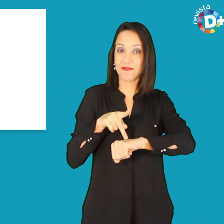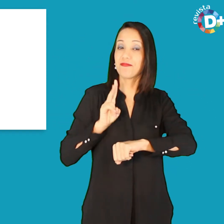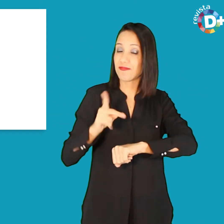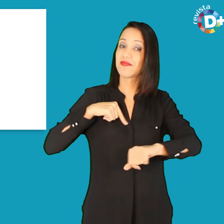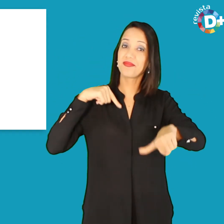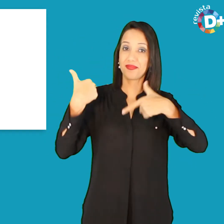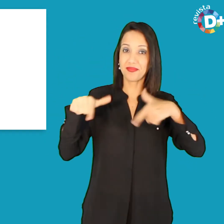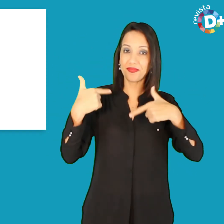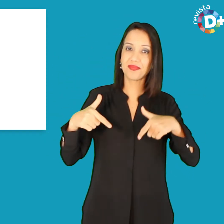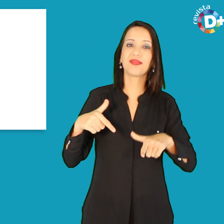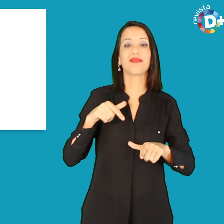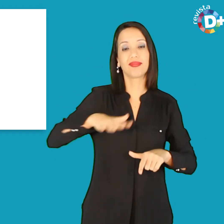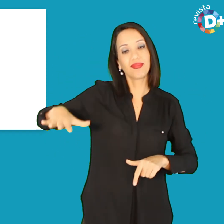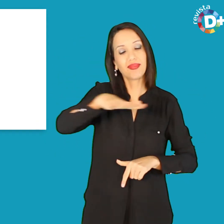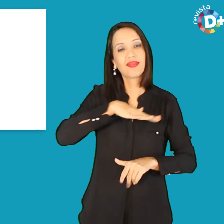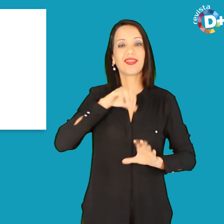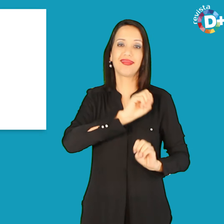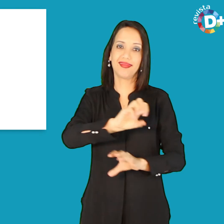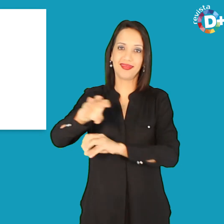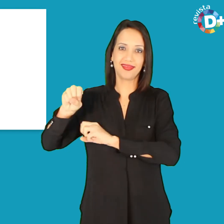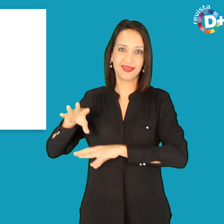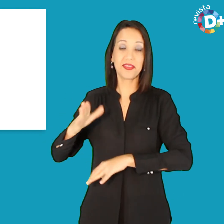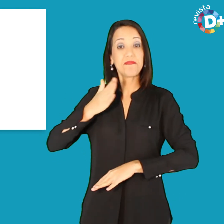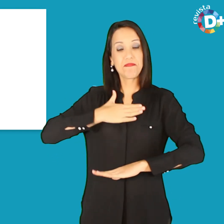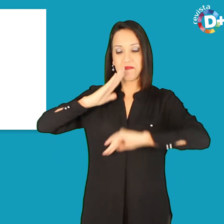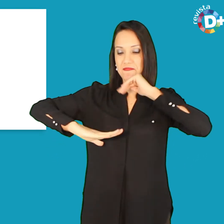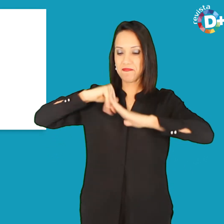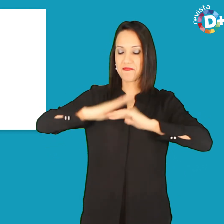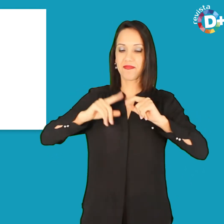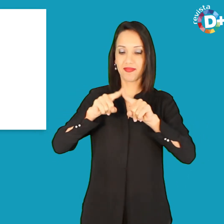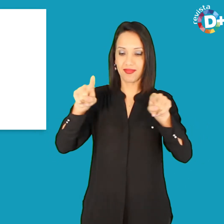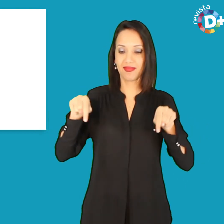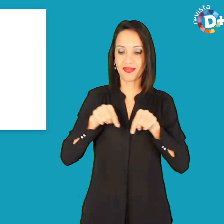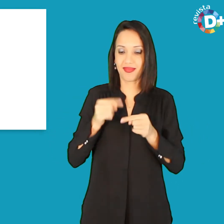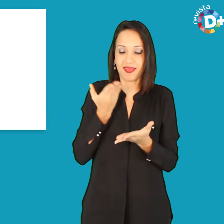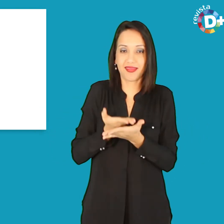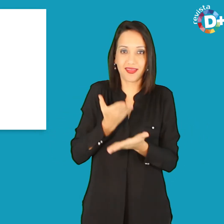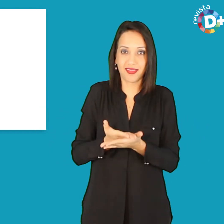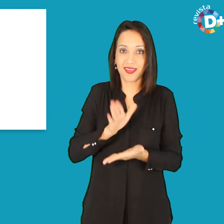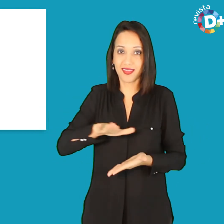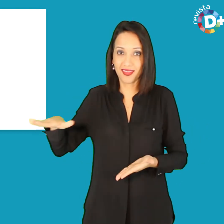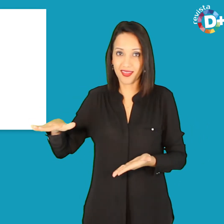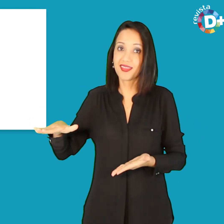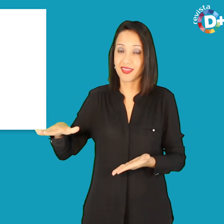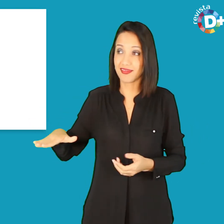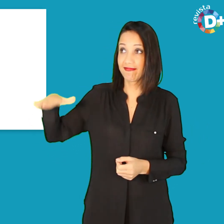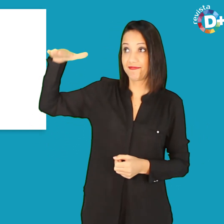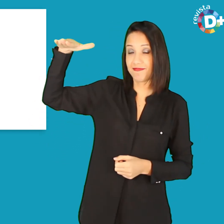educação. Pela minha prática em sala de aula com crianças e pré-adolescentes, do conhecimento adquirido